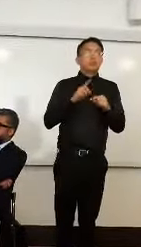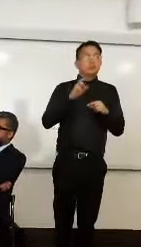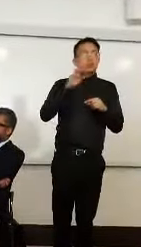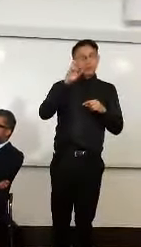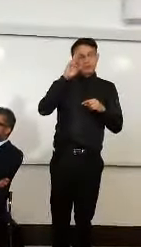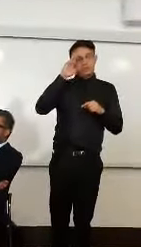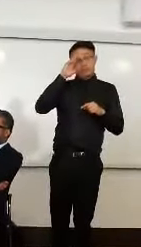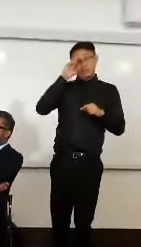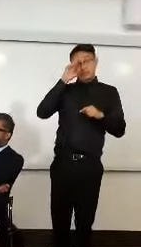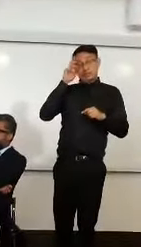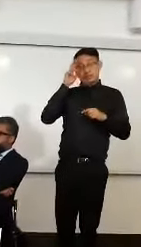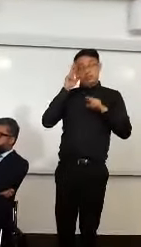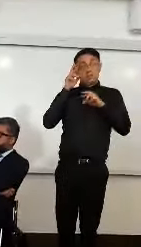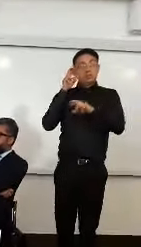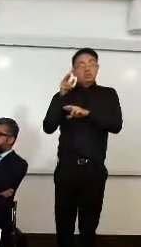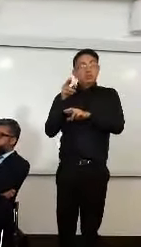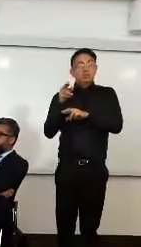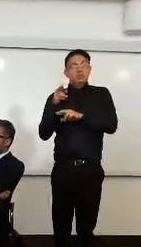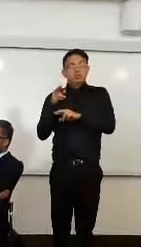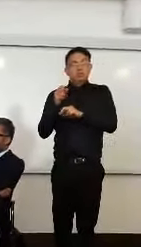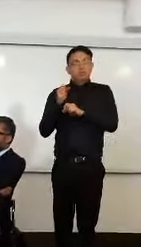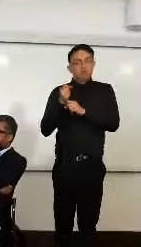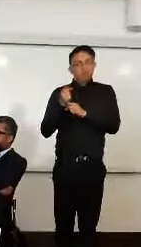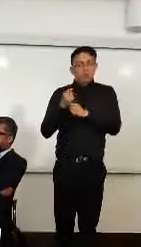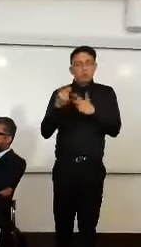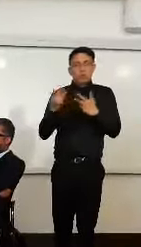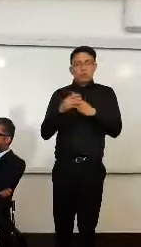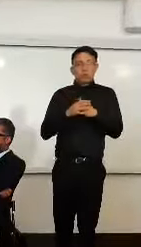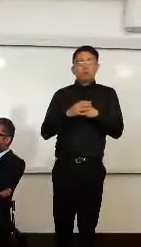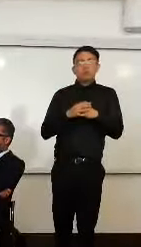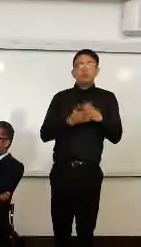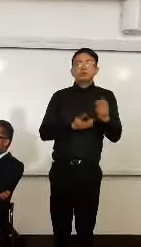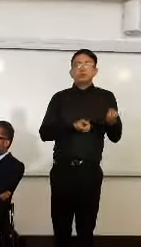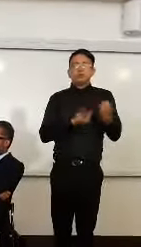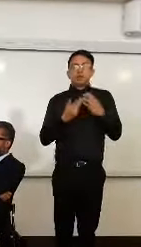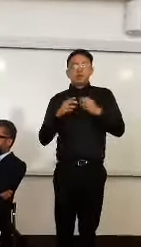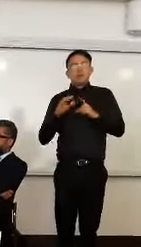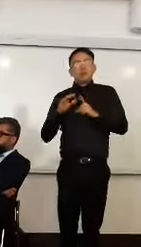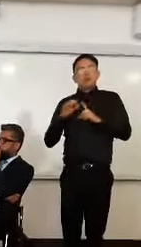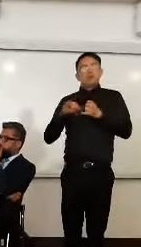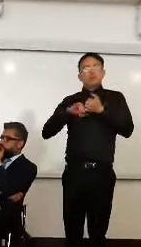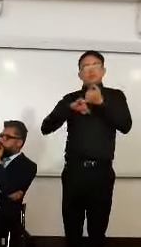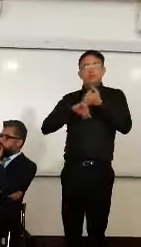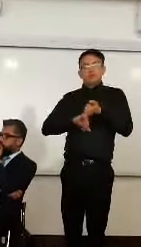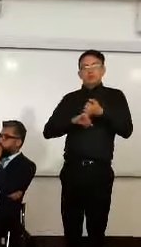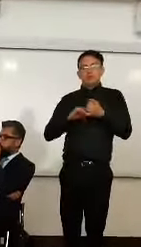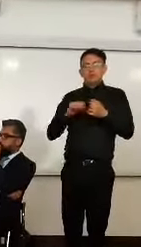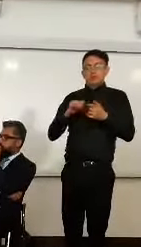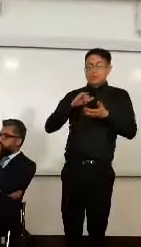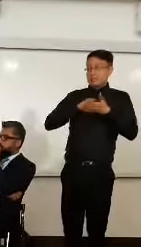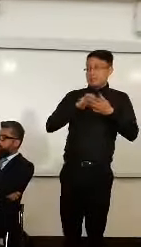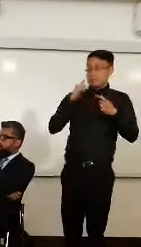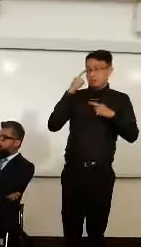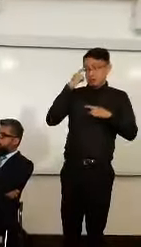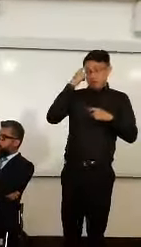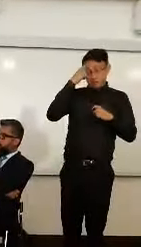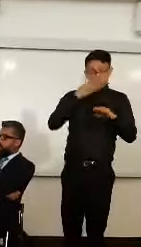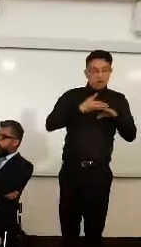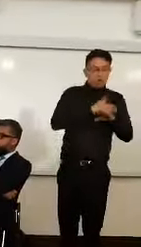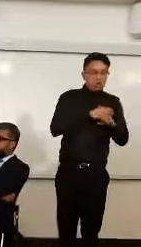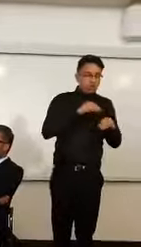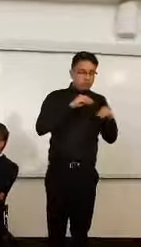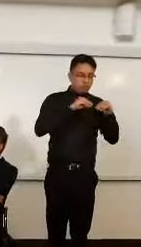un marco legal que mantiene todavía normas de sustitución de la capacidad jurídica. Entonces, uno son como los retos de